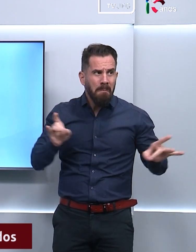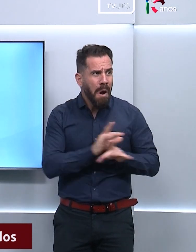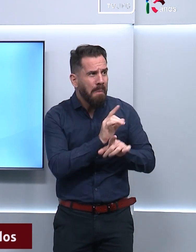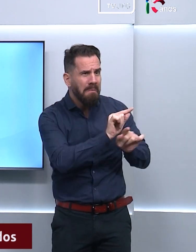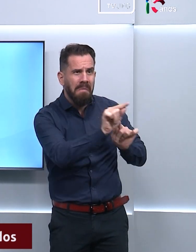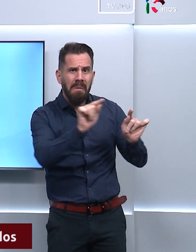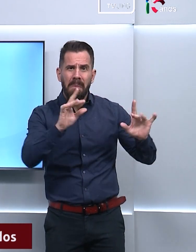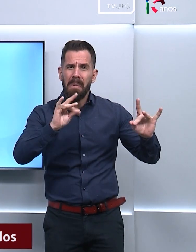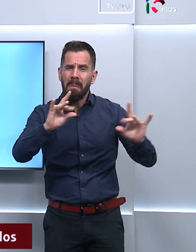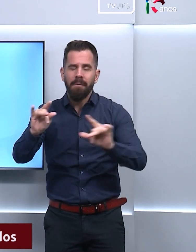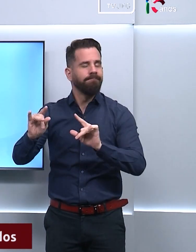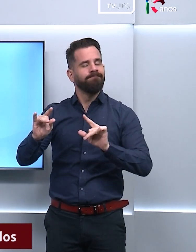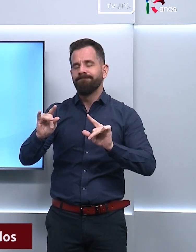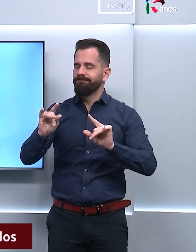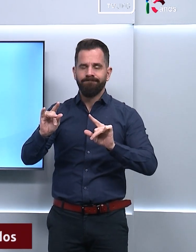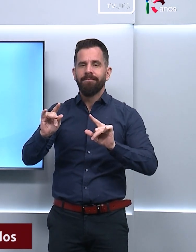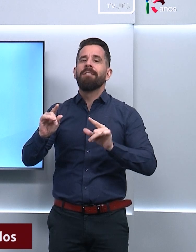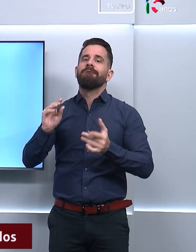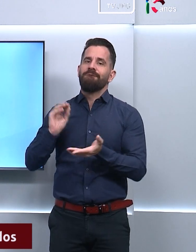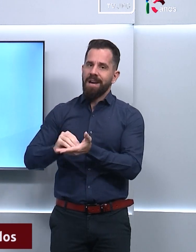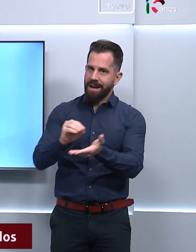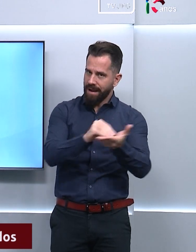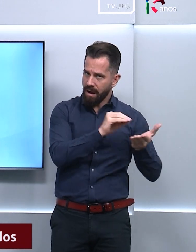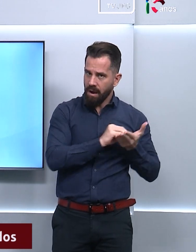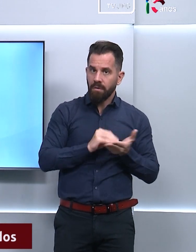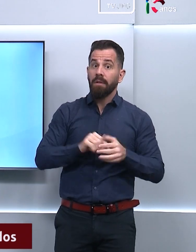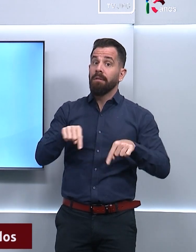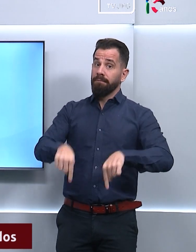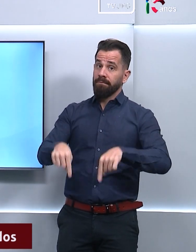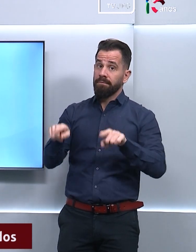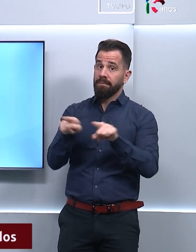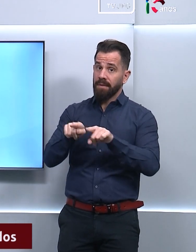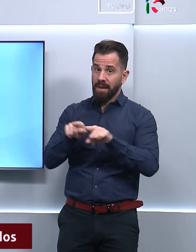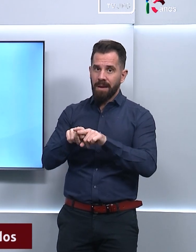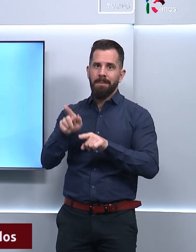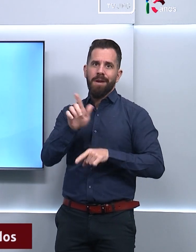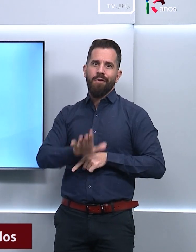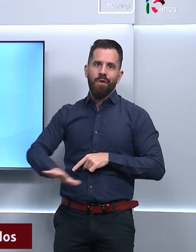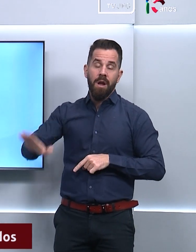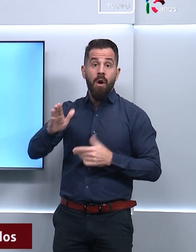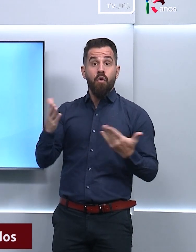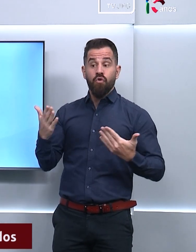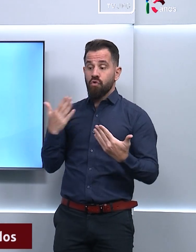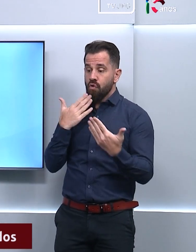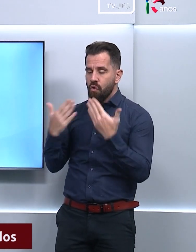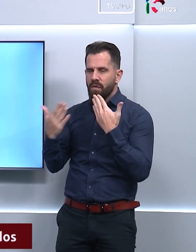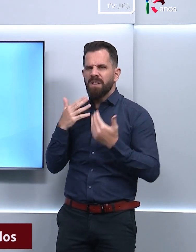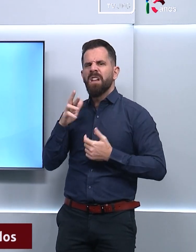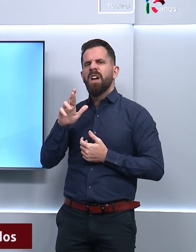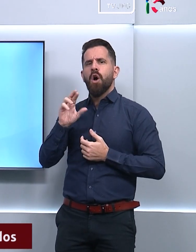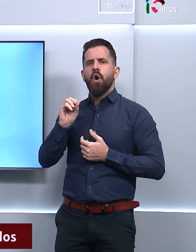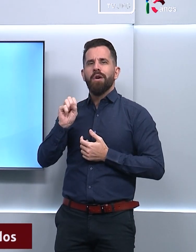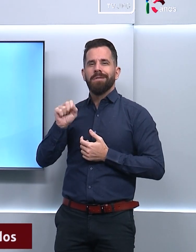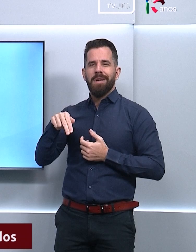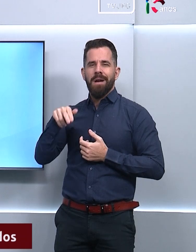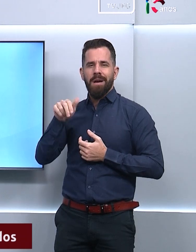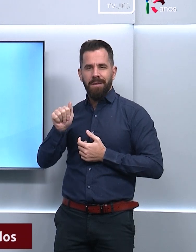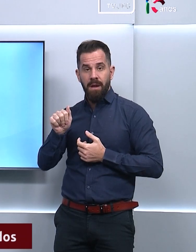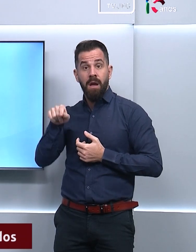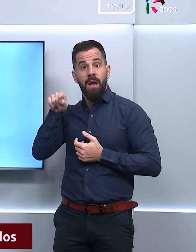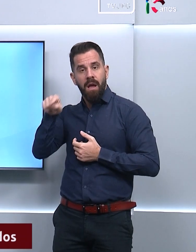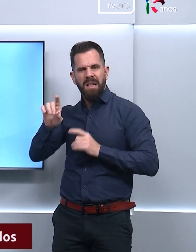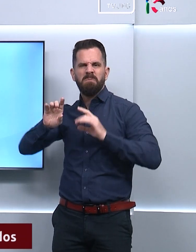nosso estado. Para entender melhor essa situação, nós vamos conversar com a Rosana Borges, que é especialista em resíduos e